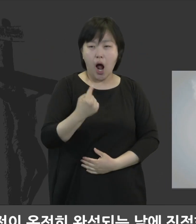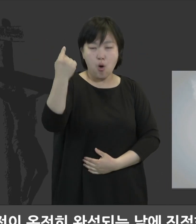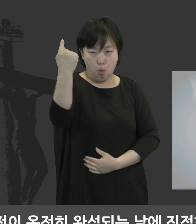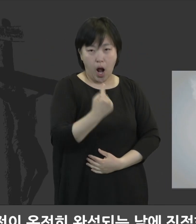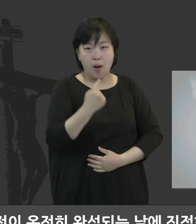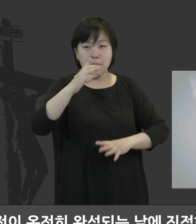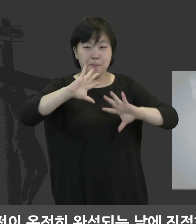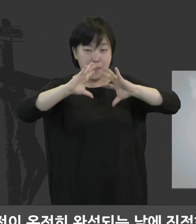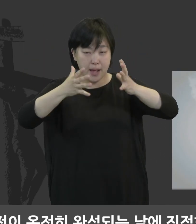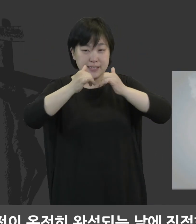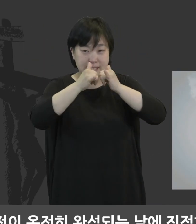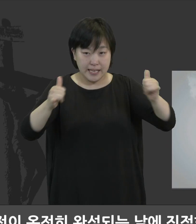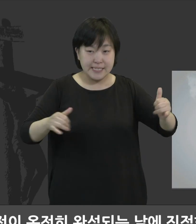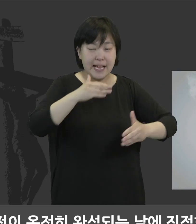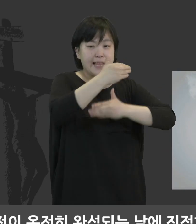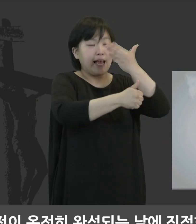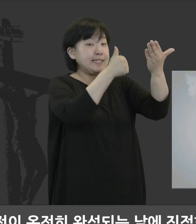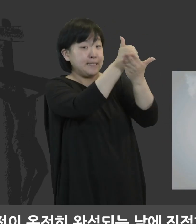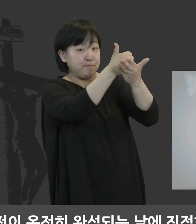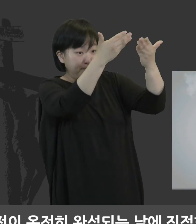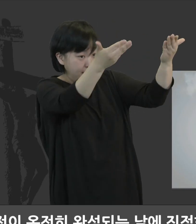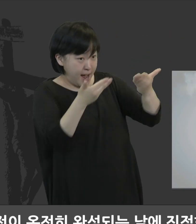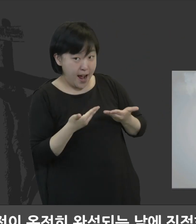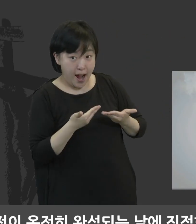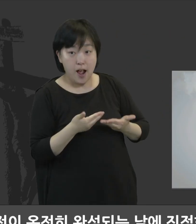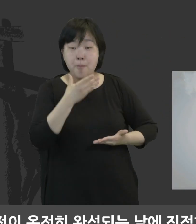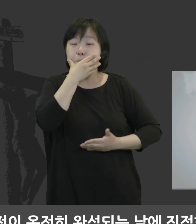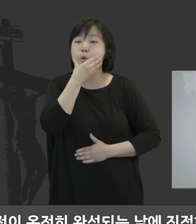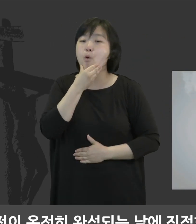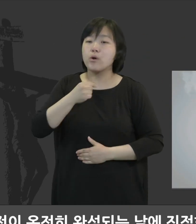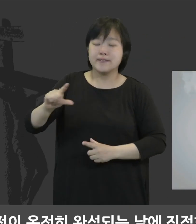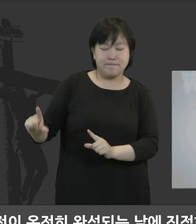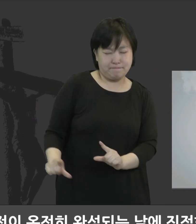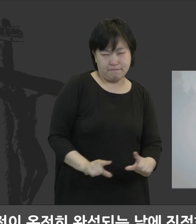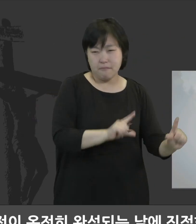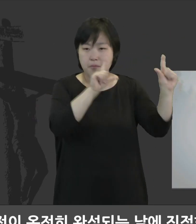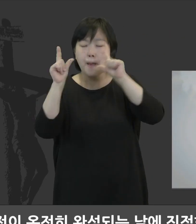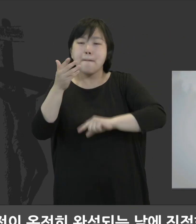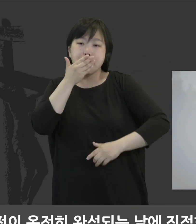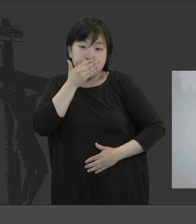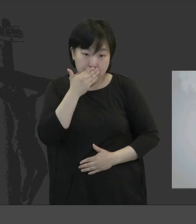백성들은 하나님께서 주시는 이전에 없던 풍요를 누리게 될 것입니다.